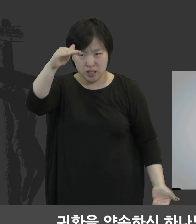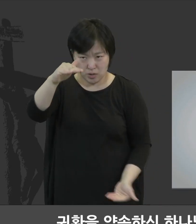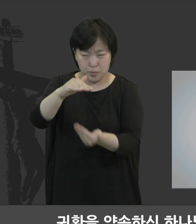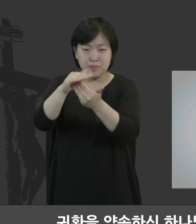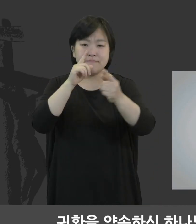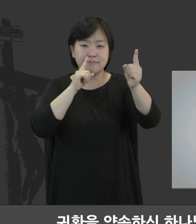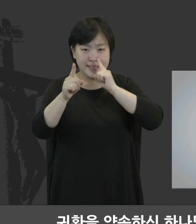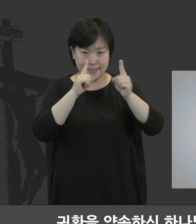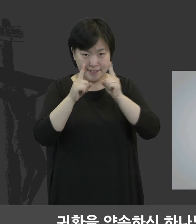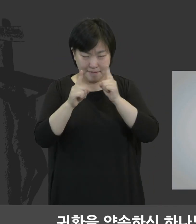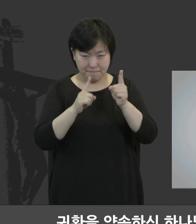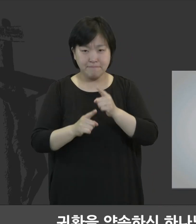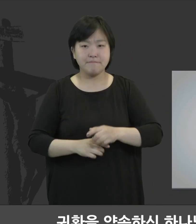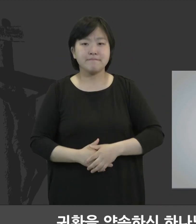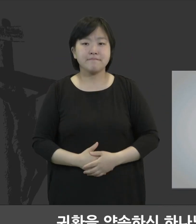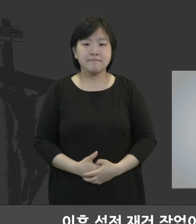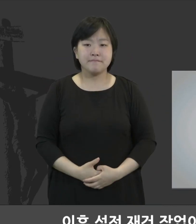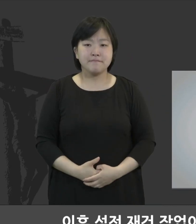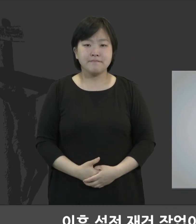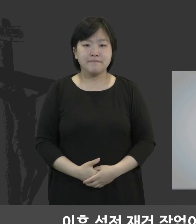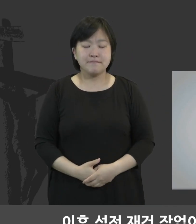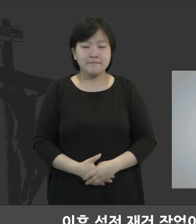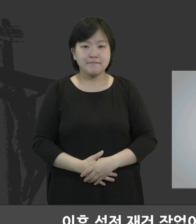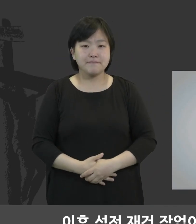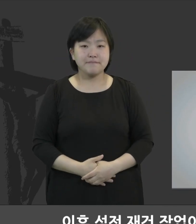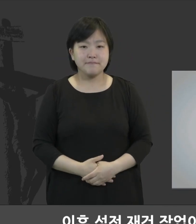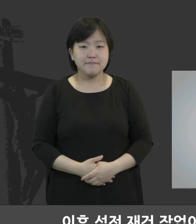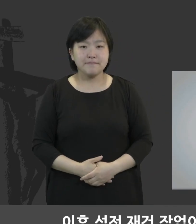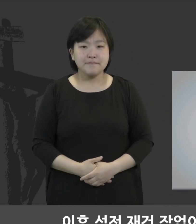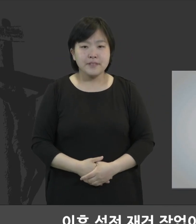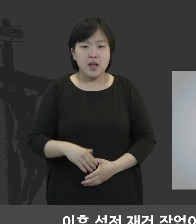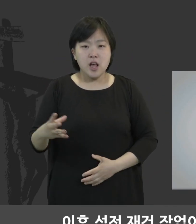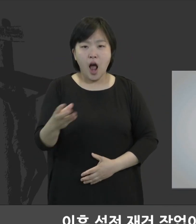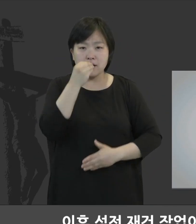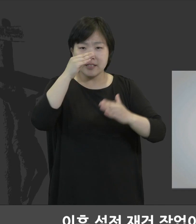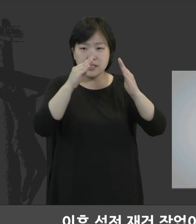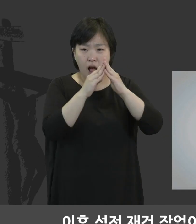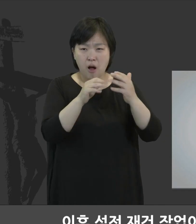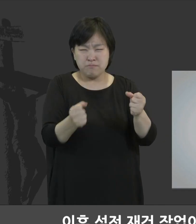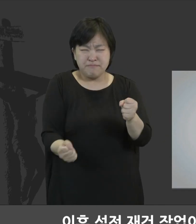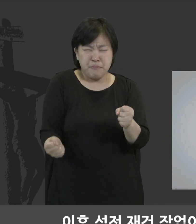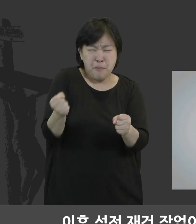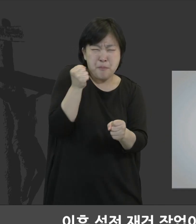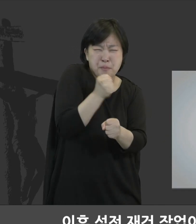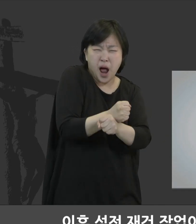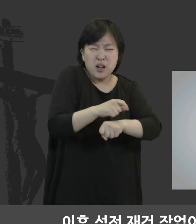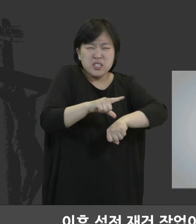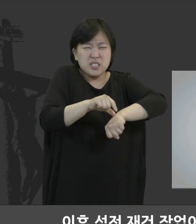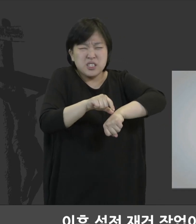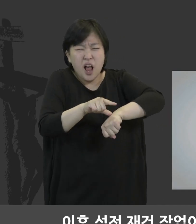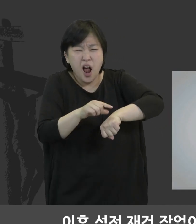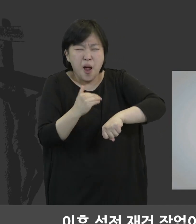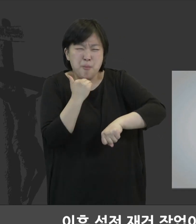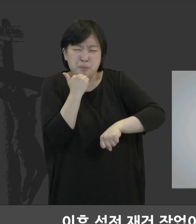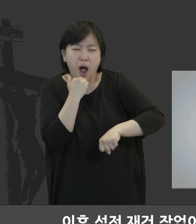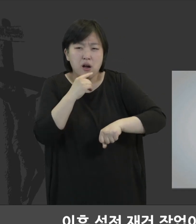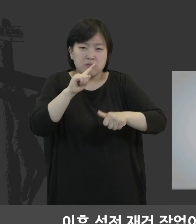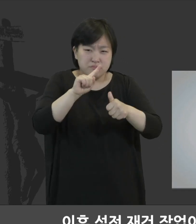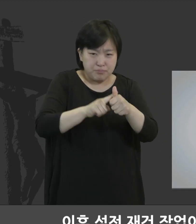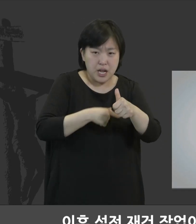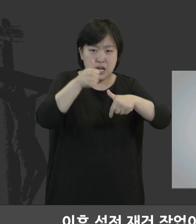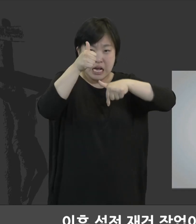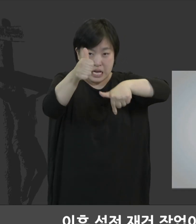성경은 확신하며 말합니다. 이후 성전 재건 작업이 더뎌지자 학개와 스가랴 선지자의